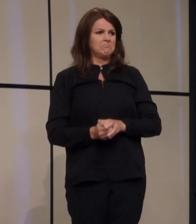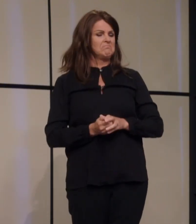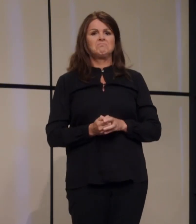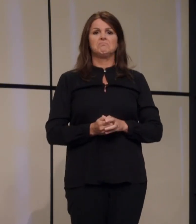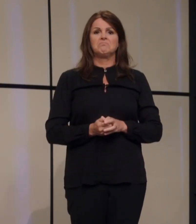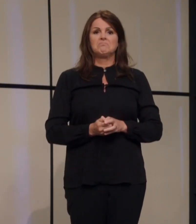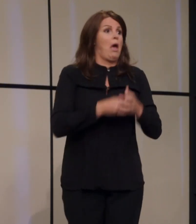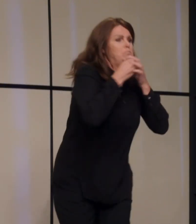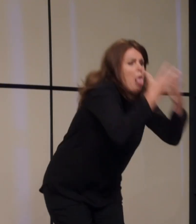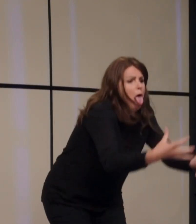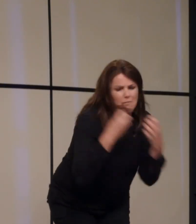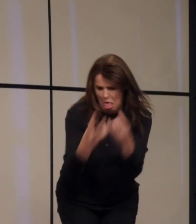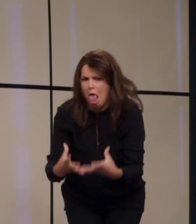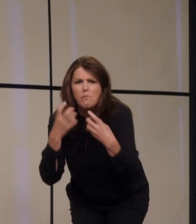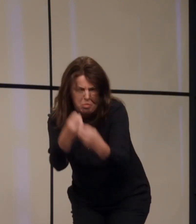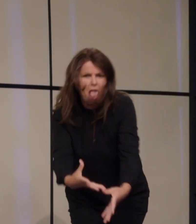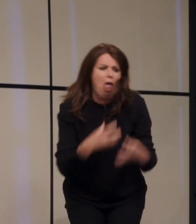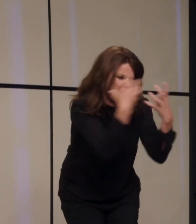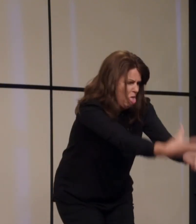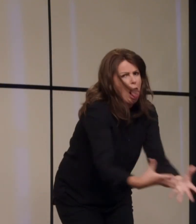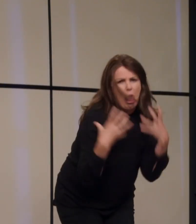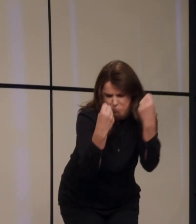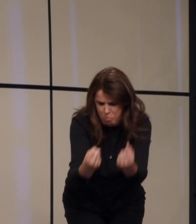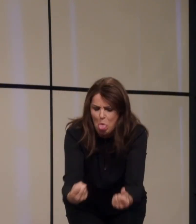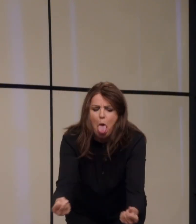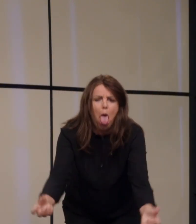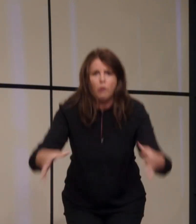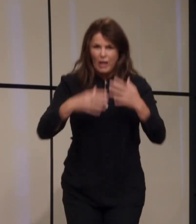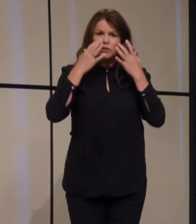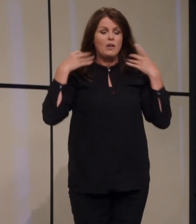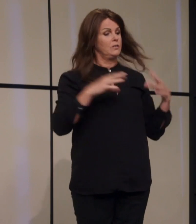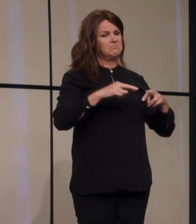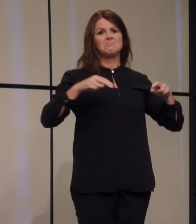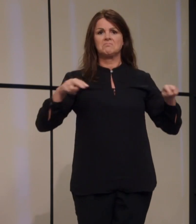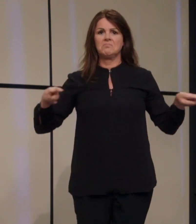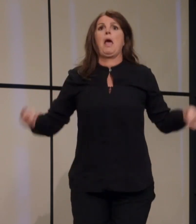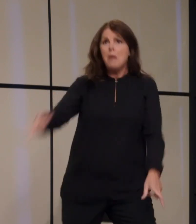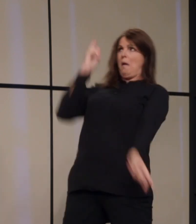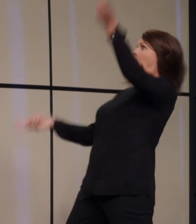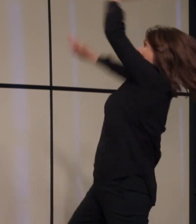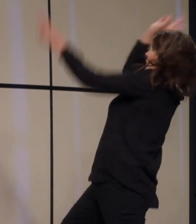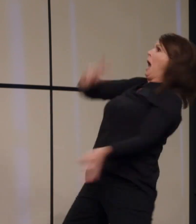via de aerosolen, zeg maar als een virus. Paniek